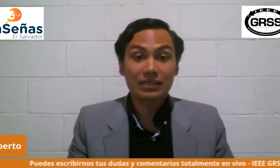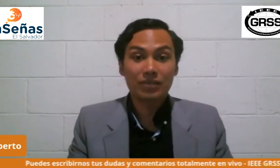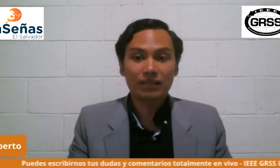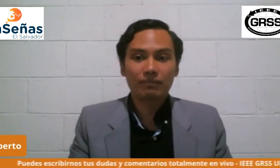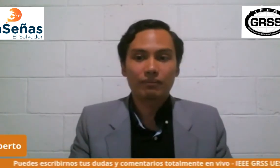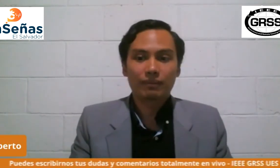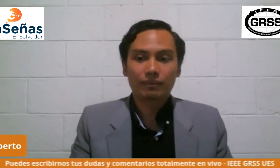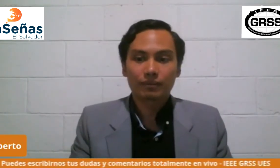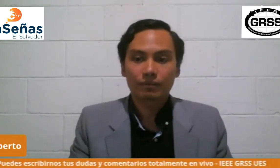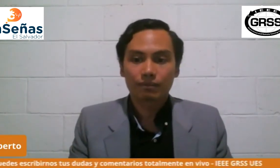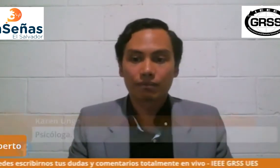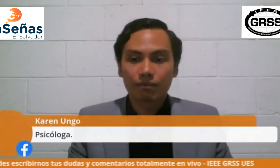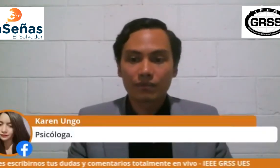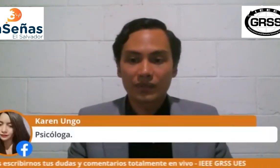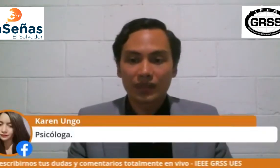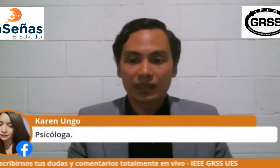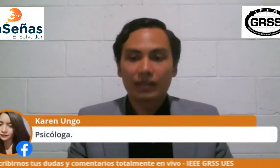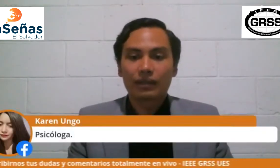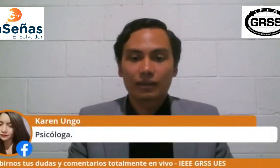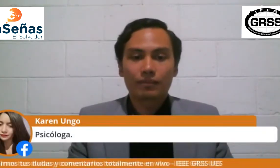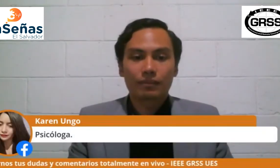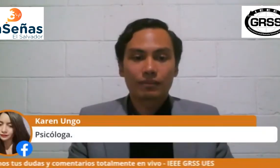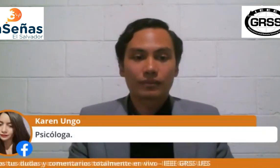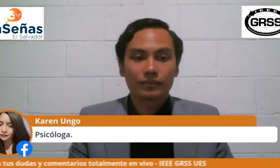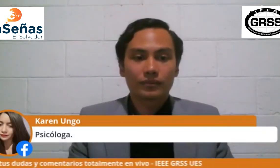carrera es también.